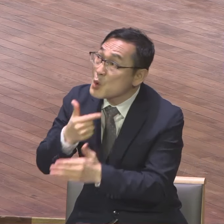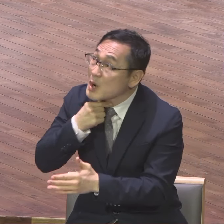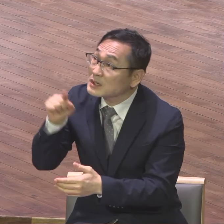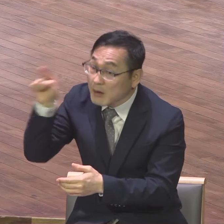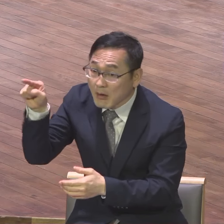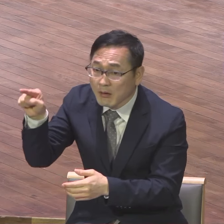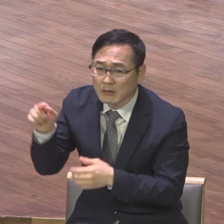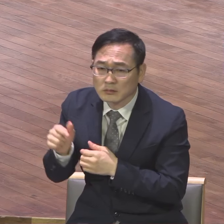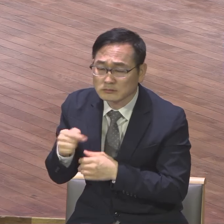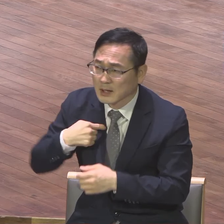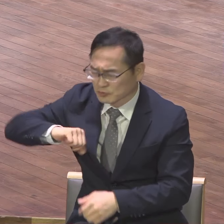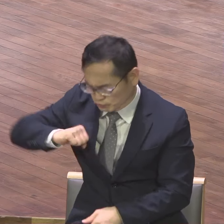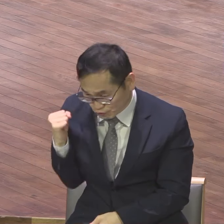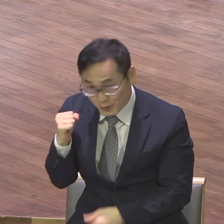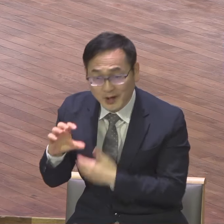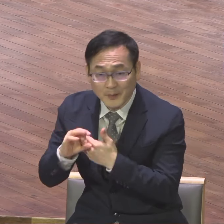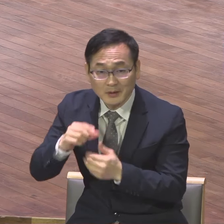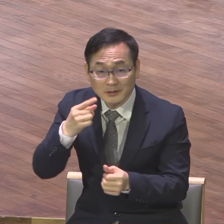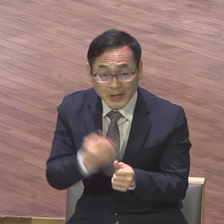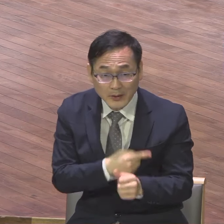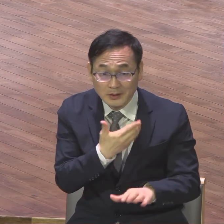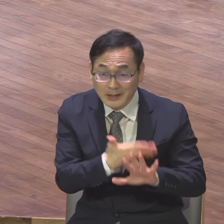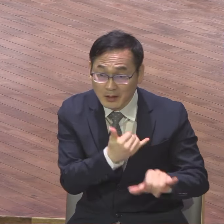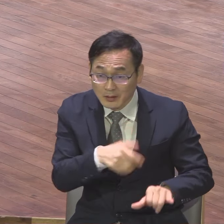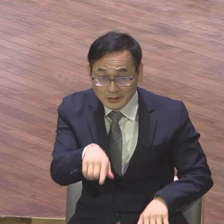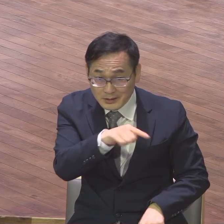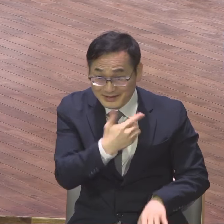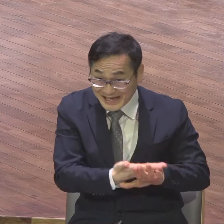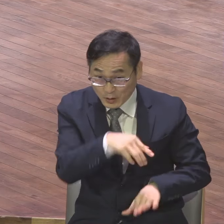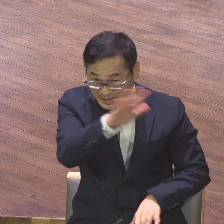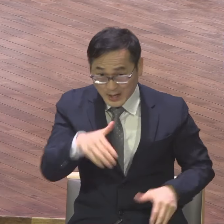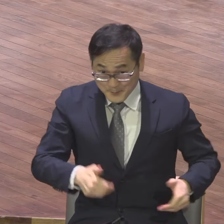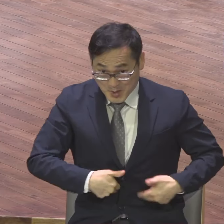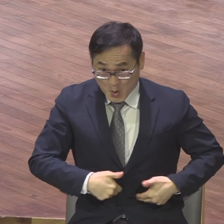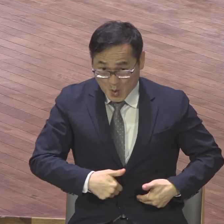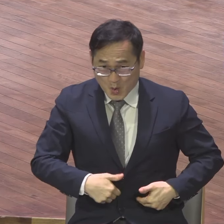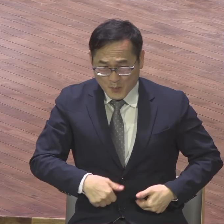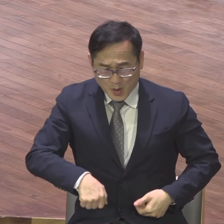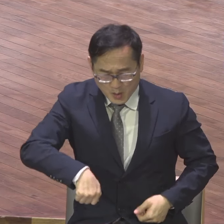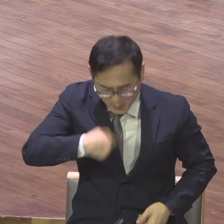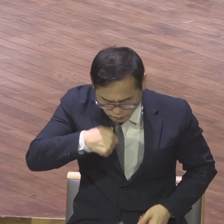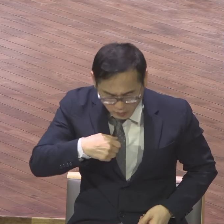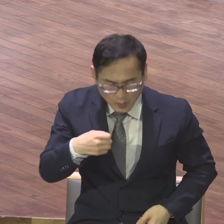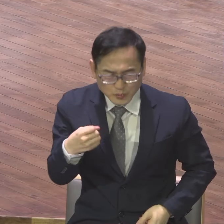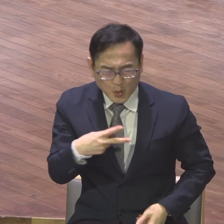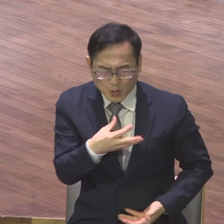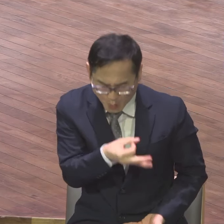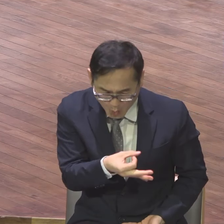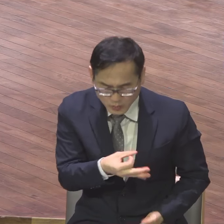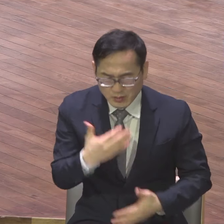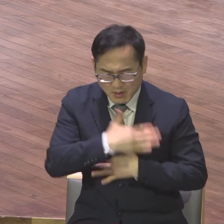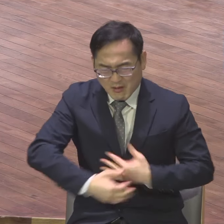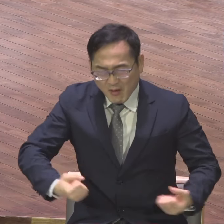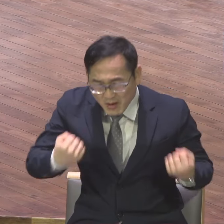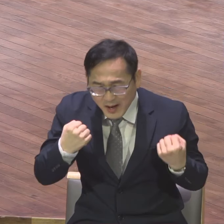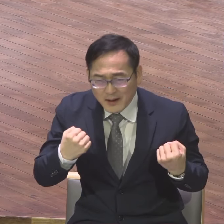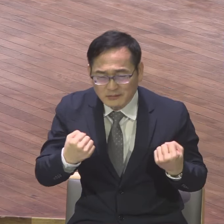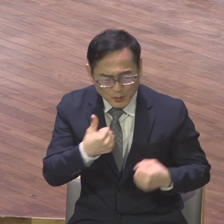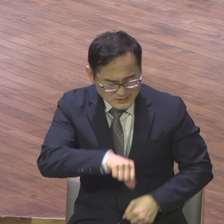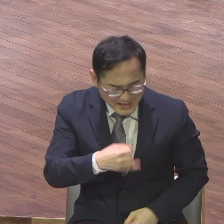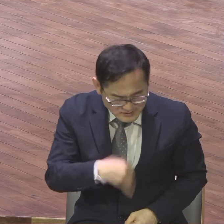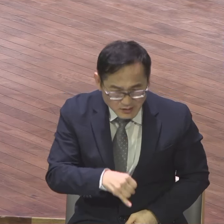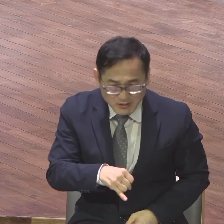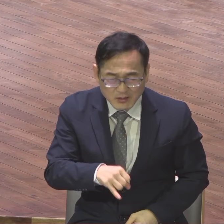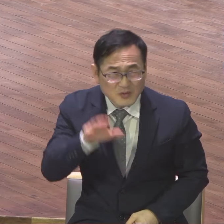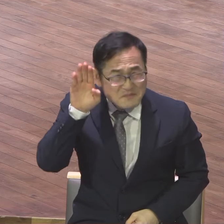살면 나머지는 내 살아가는 물질 문제, 내 건강 문제, 내 자녀